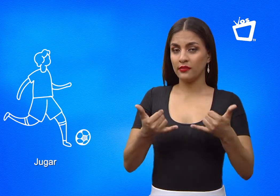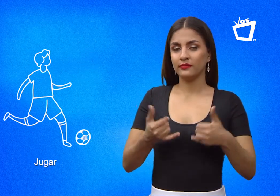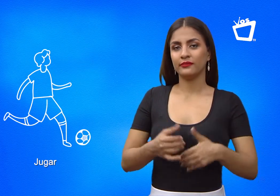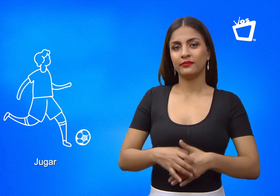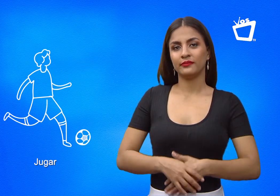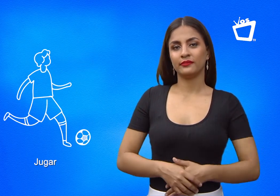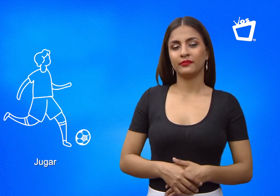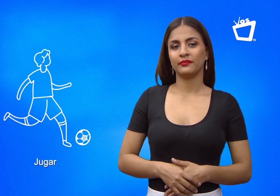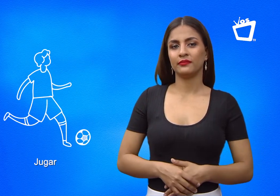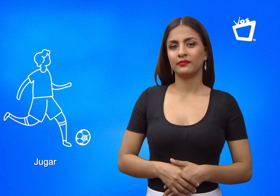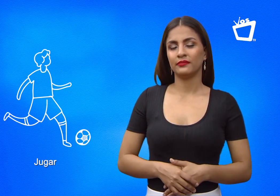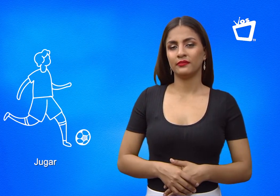Jugar.